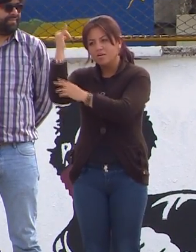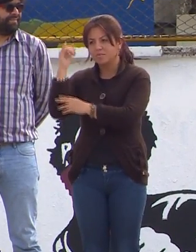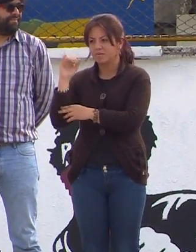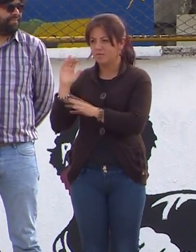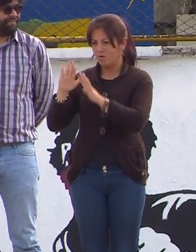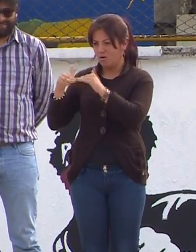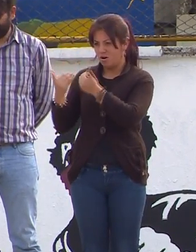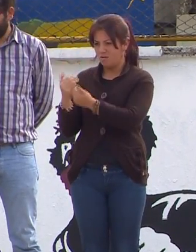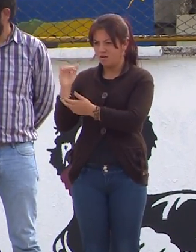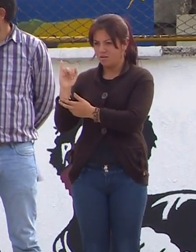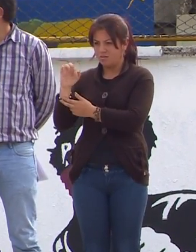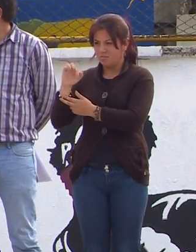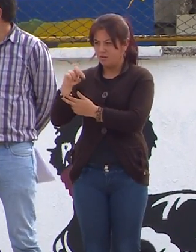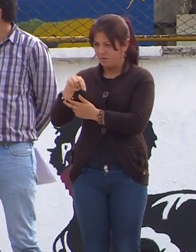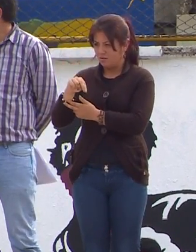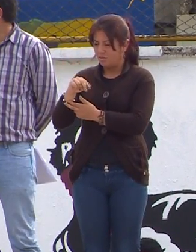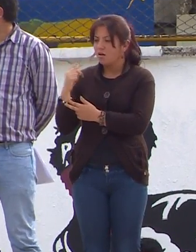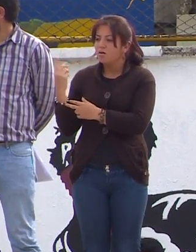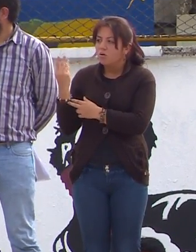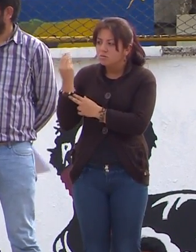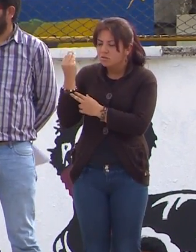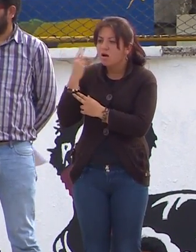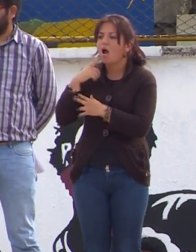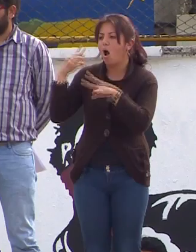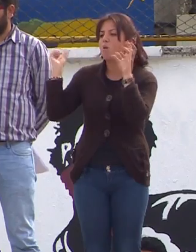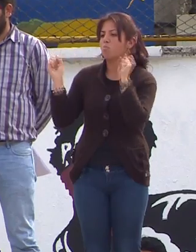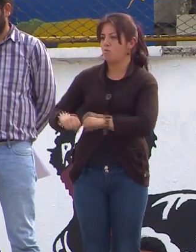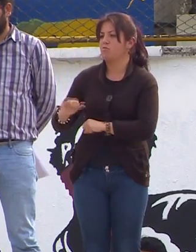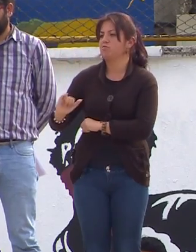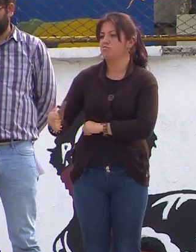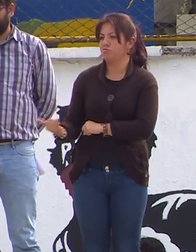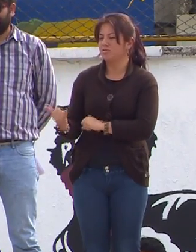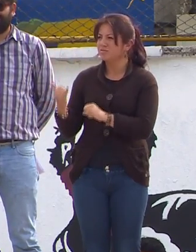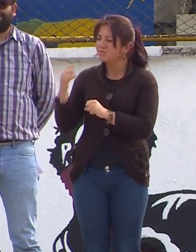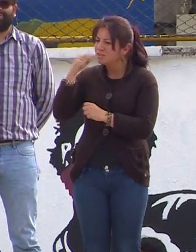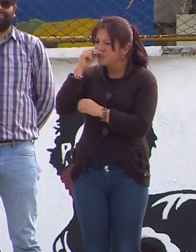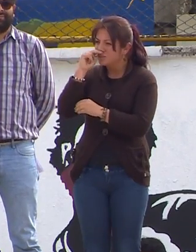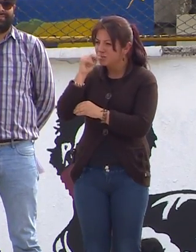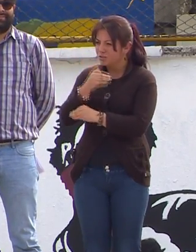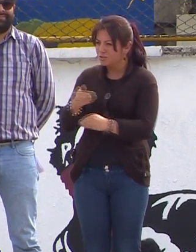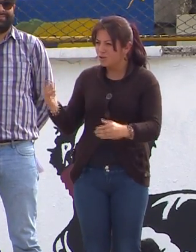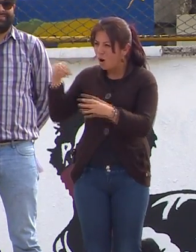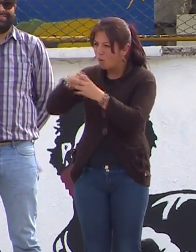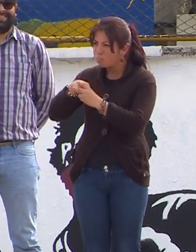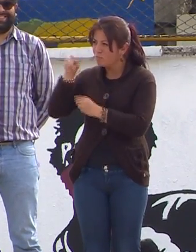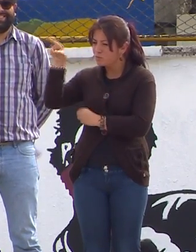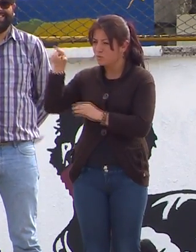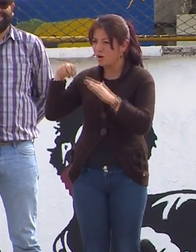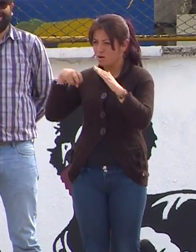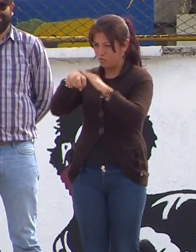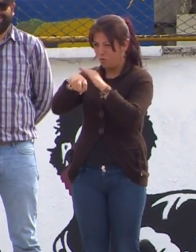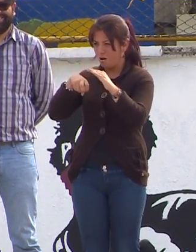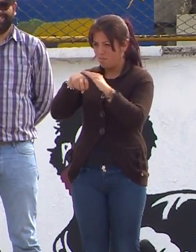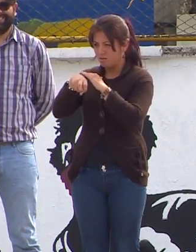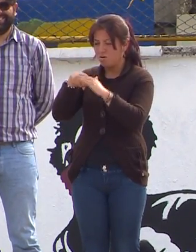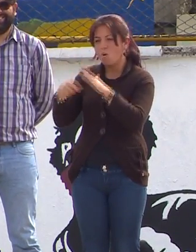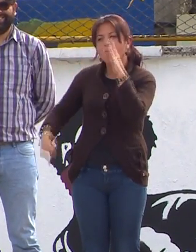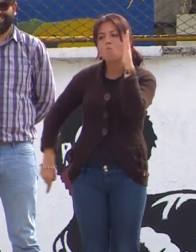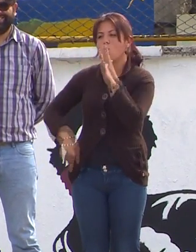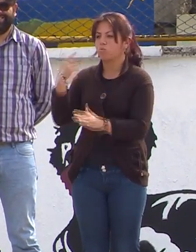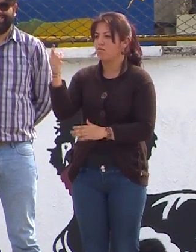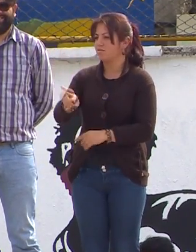de aprobar que los niños de nuestra escuela maternal entren directo